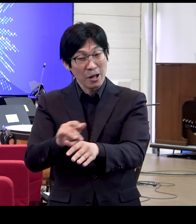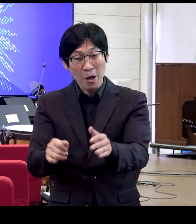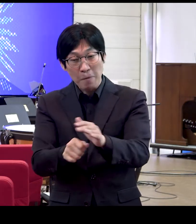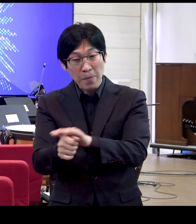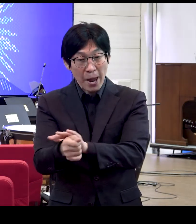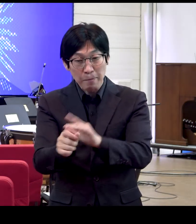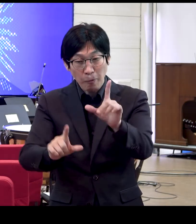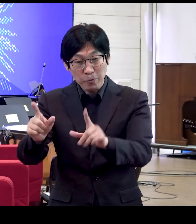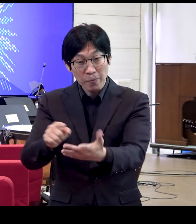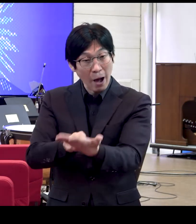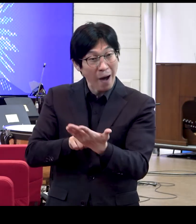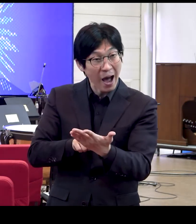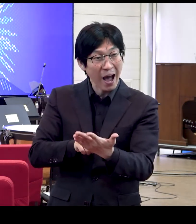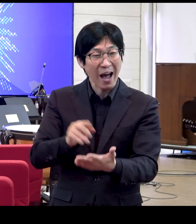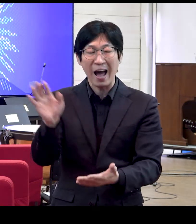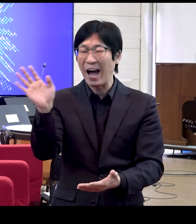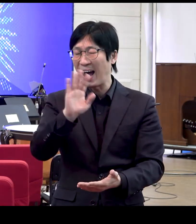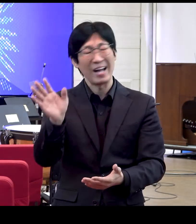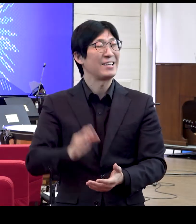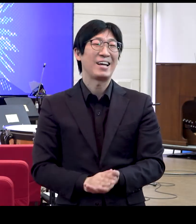뱀의 모양으로 나타나지 않았겠죠.